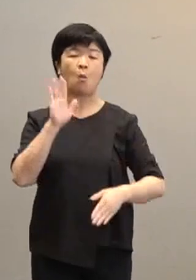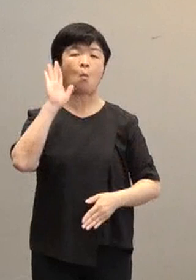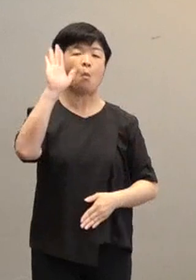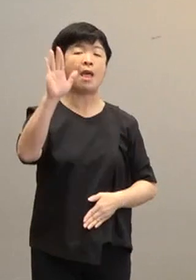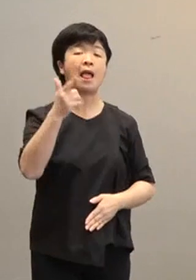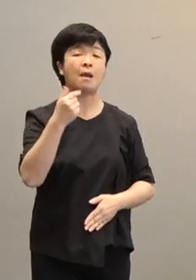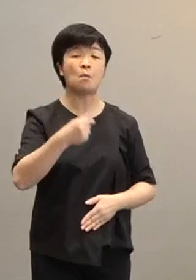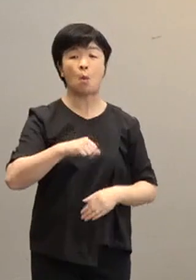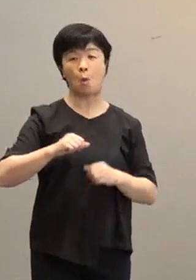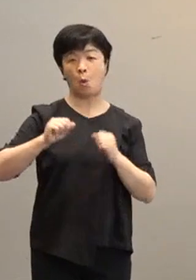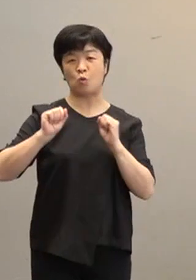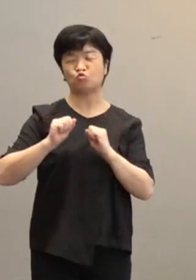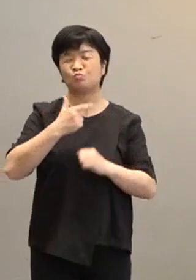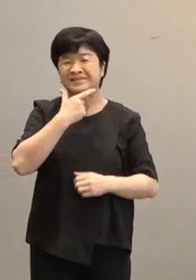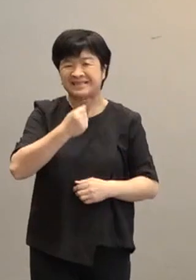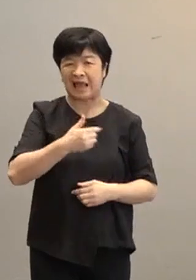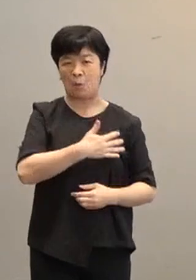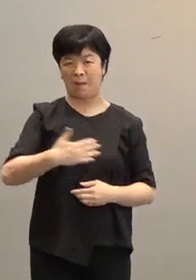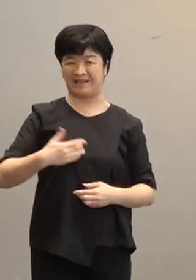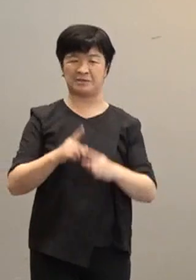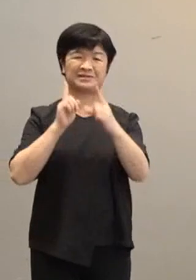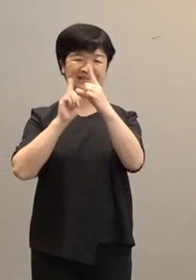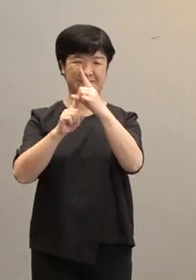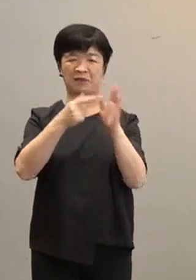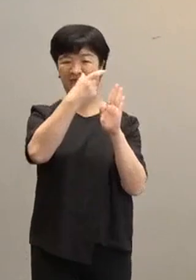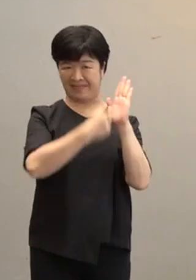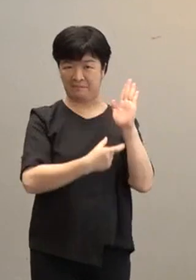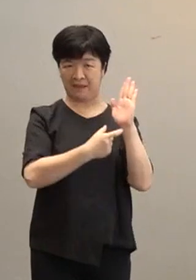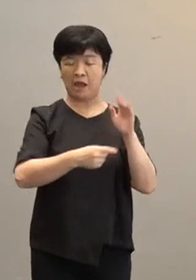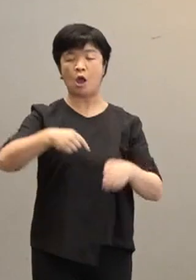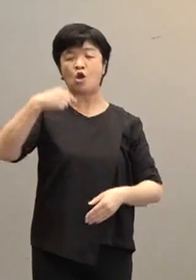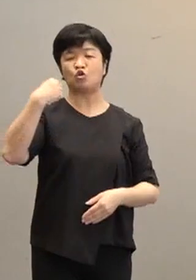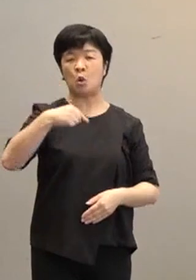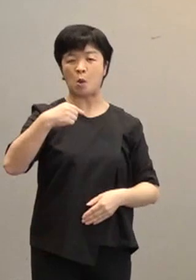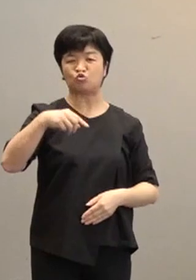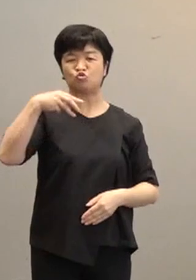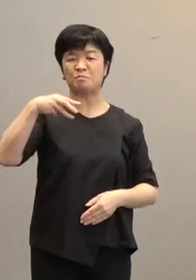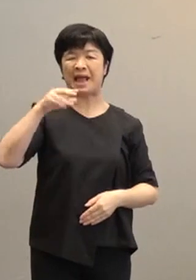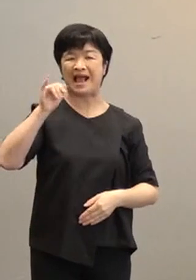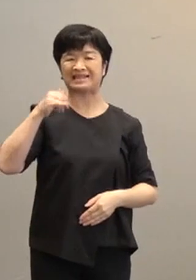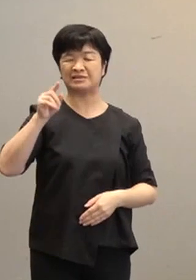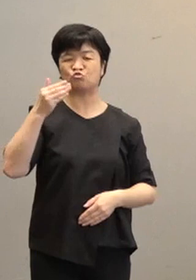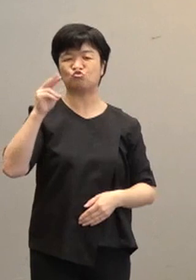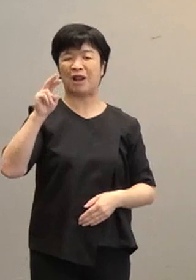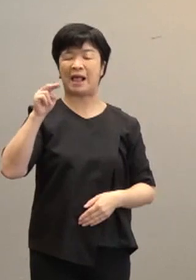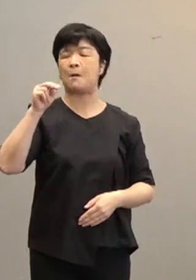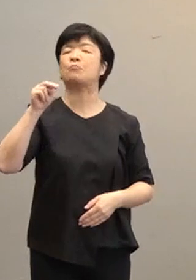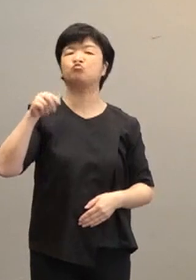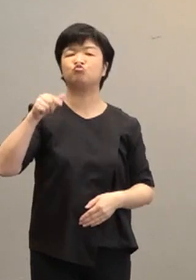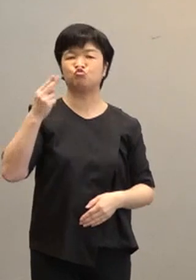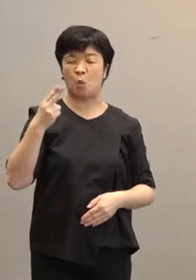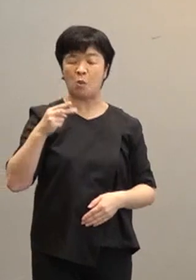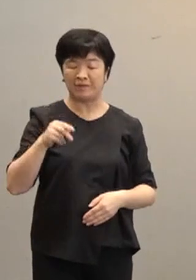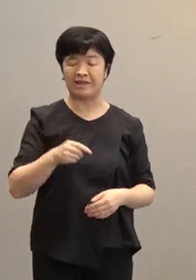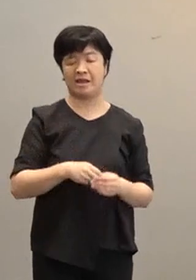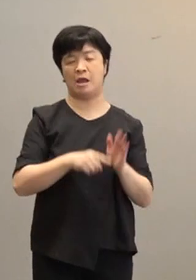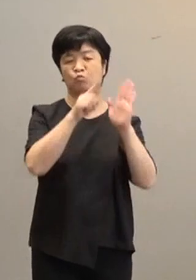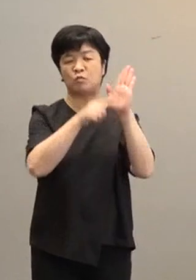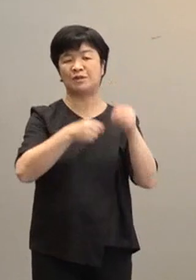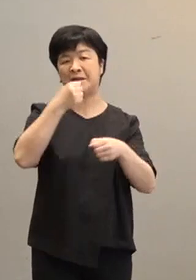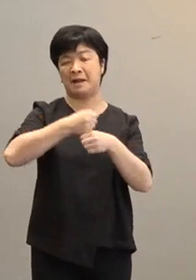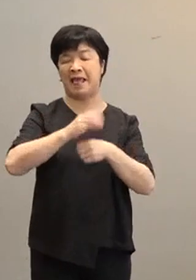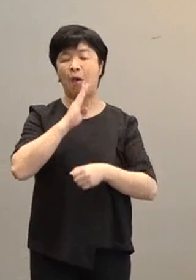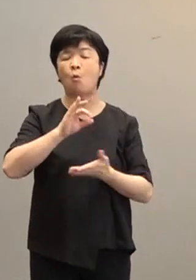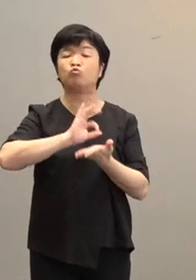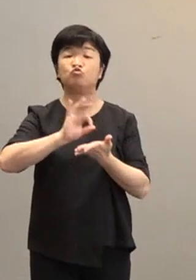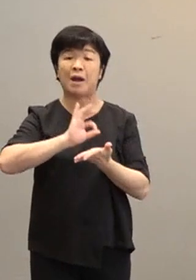たい私たちの千葉です。教育版マインクラフトでプログラミング言語を用いて未来の千葉県の街の姿を自